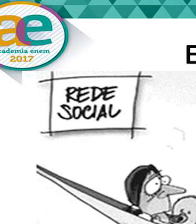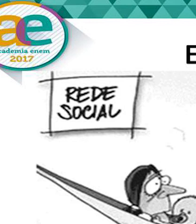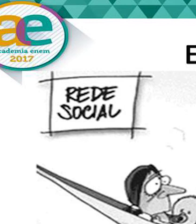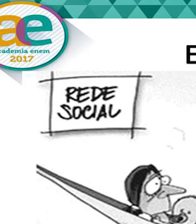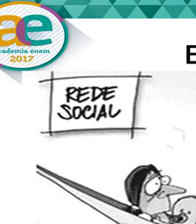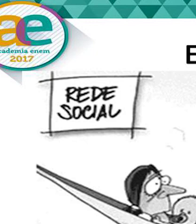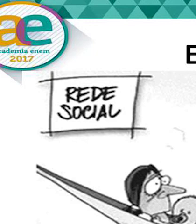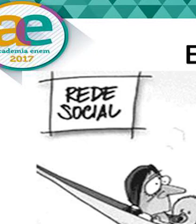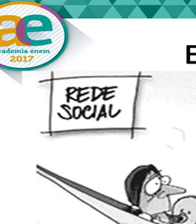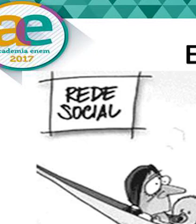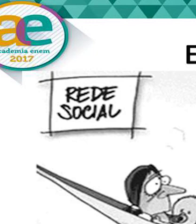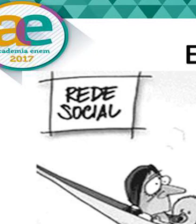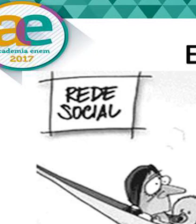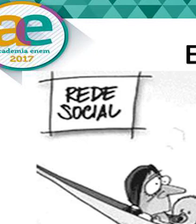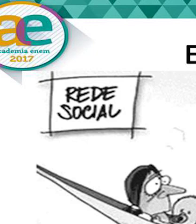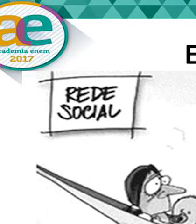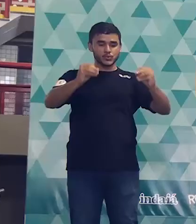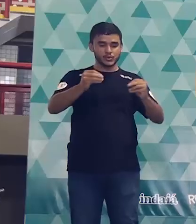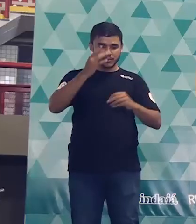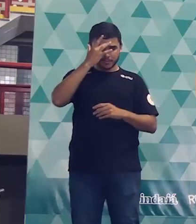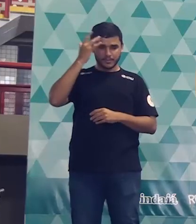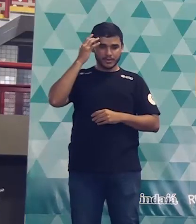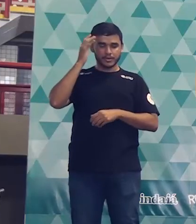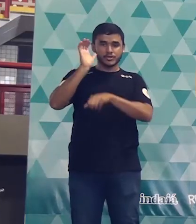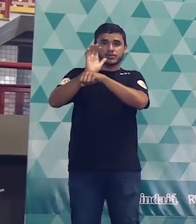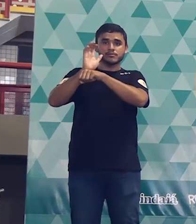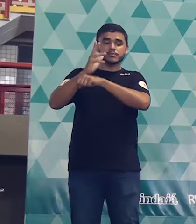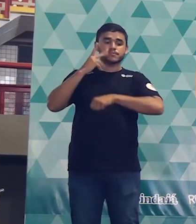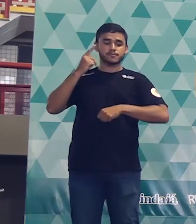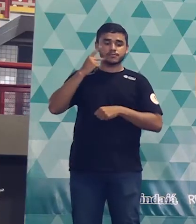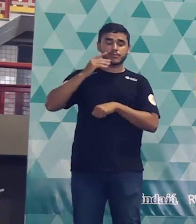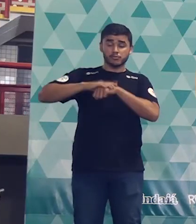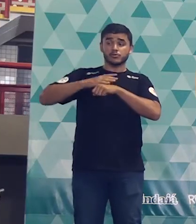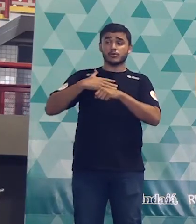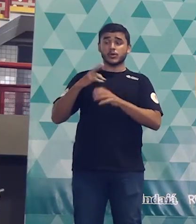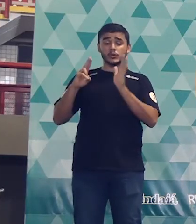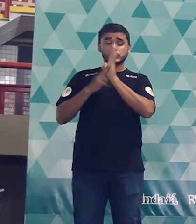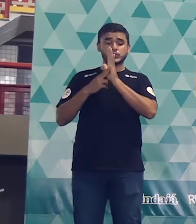povo não é cearense. Não. Eu sou cearense, viu? Também.